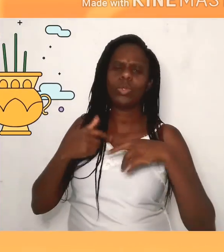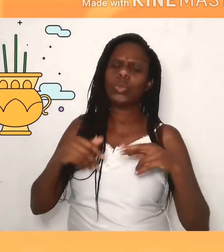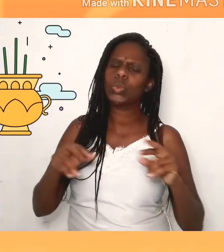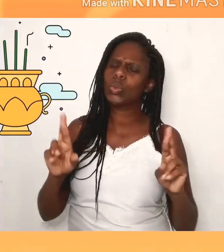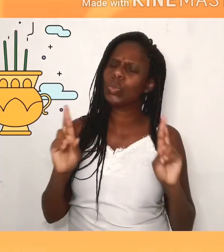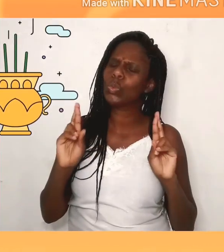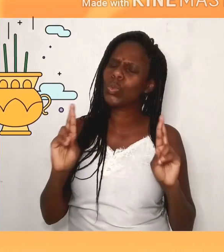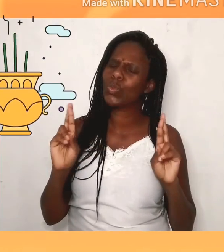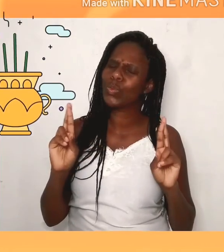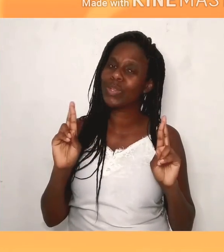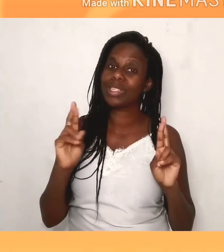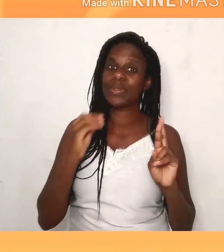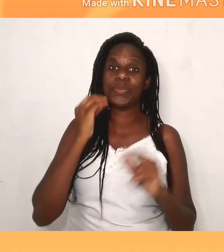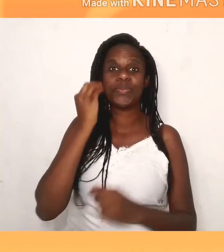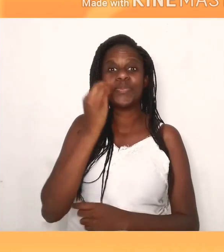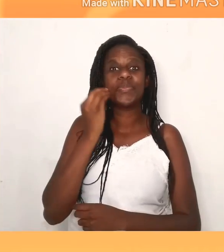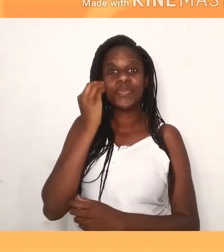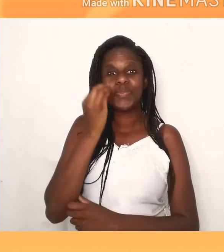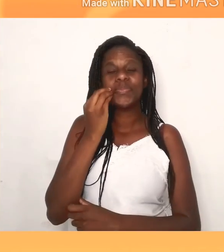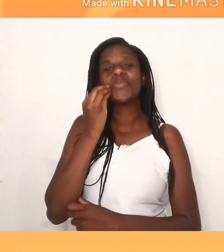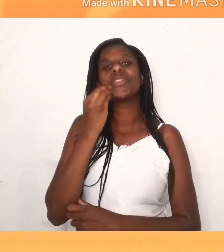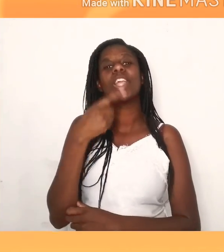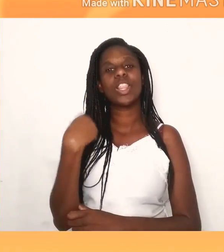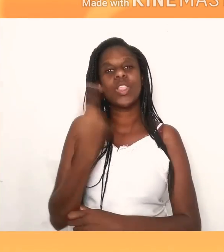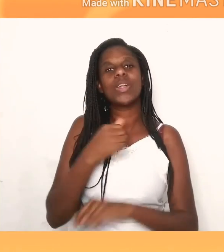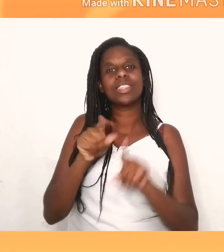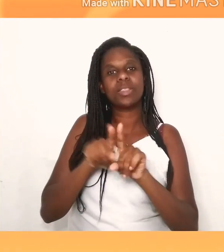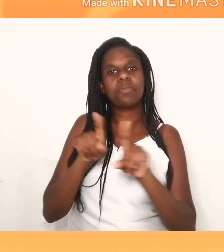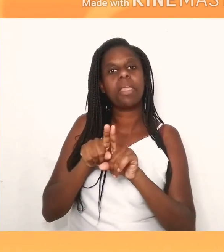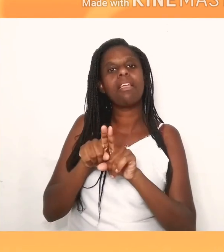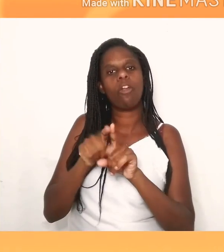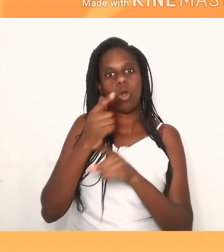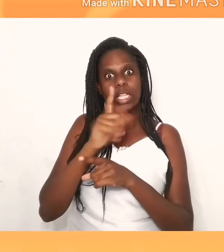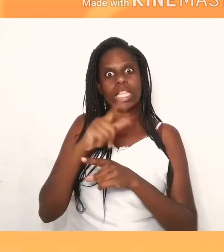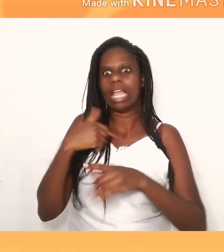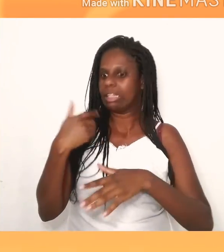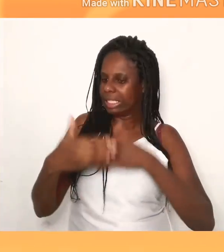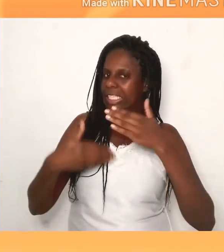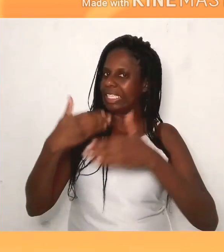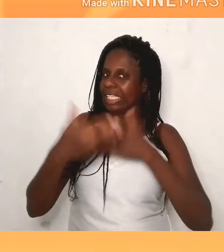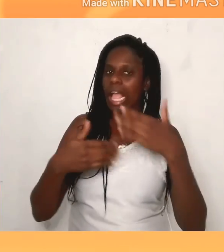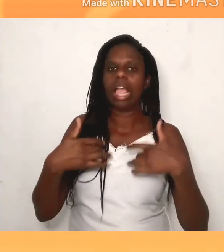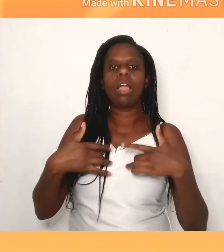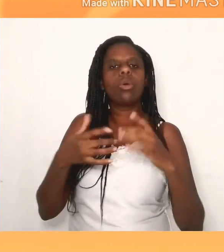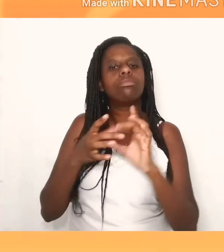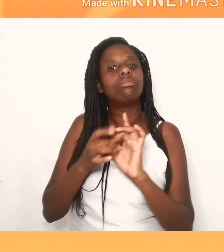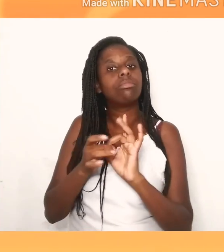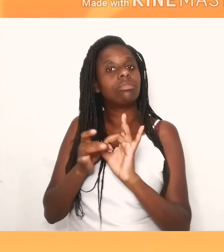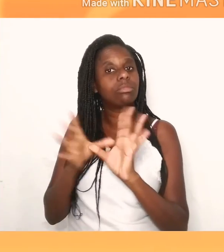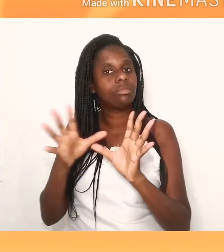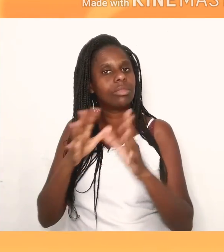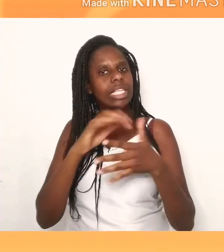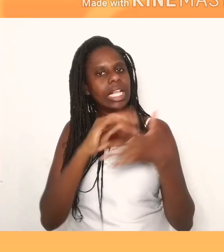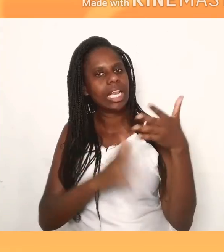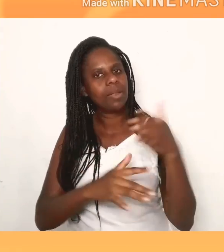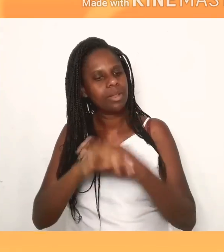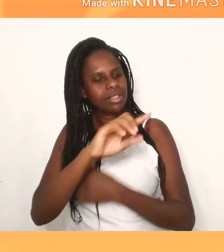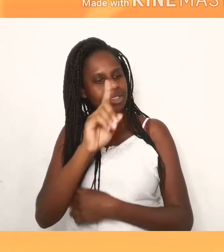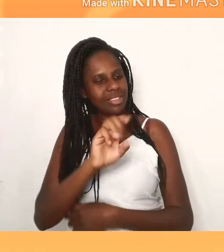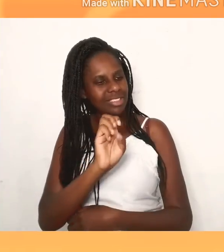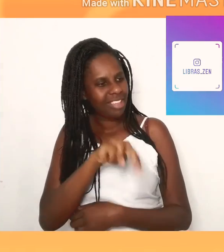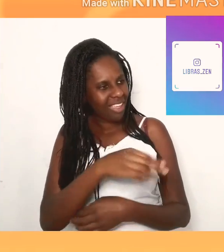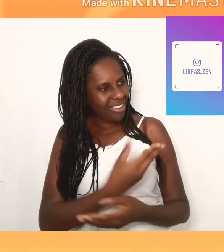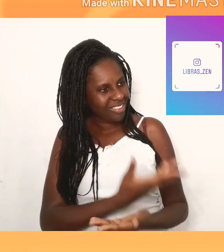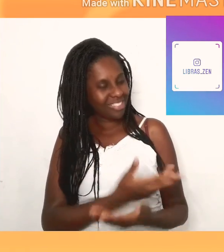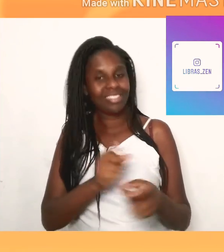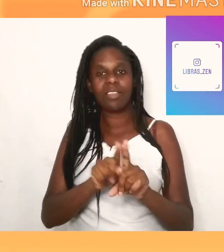Então, torço muito para que a nossa experiência evolua também para isso. Eu estou à disposição, tanto do pessoal